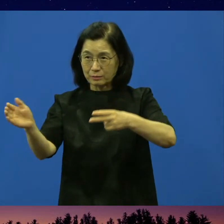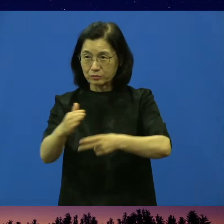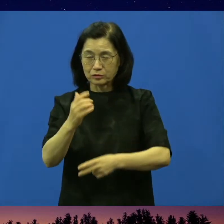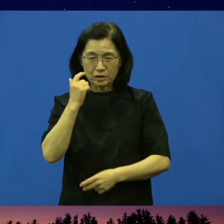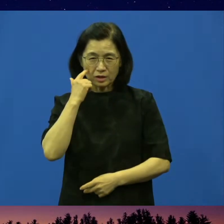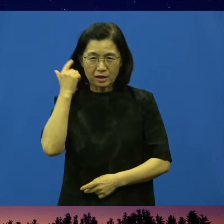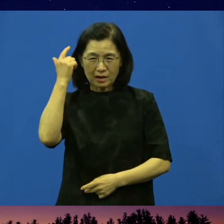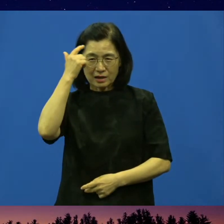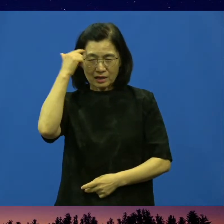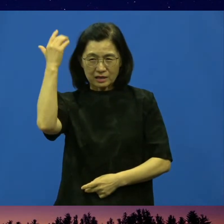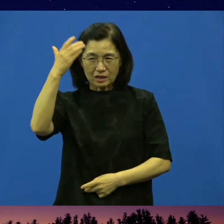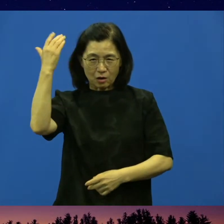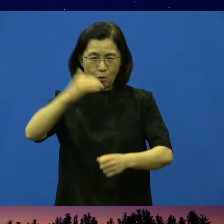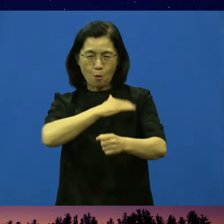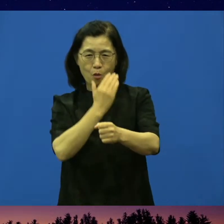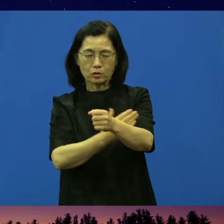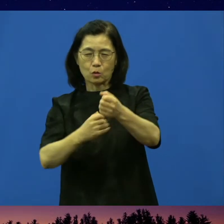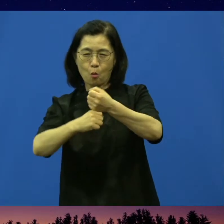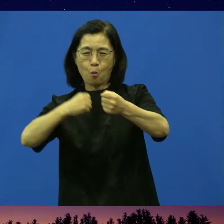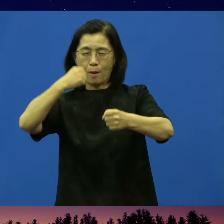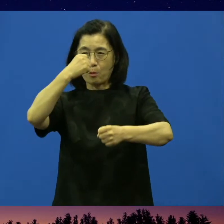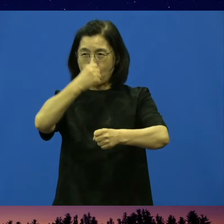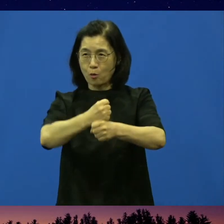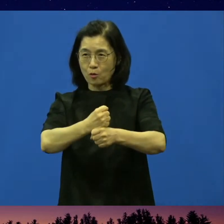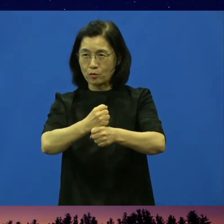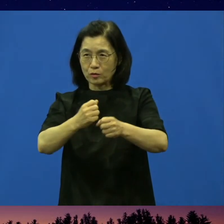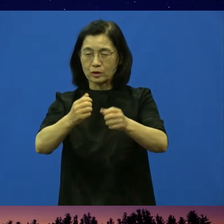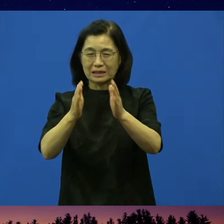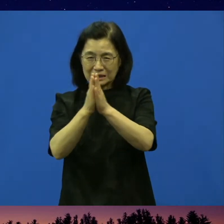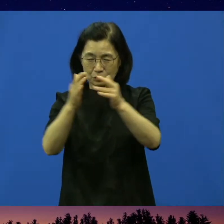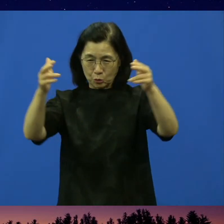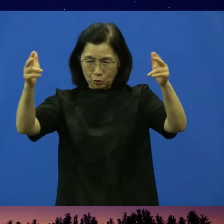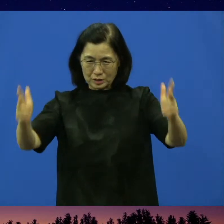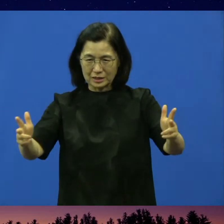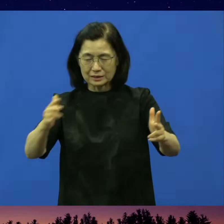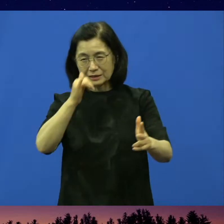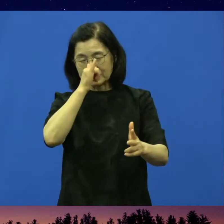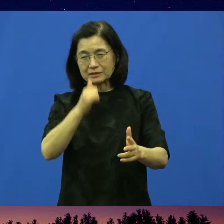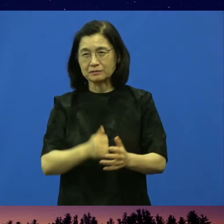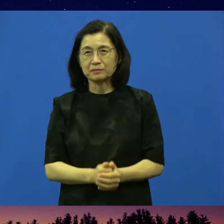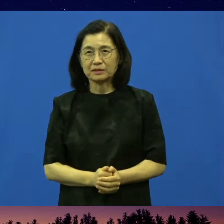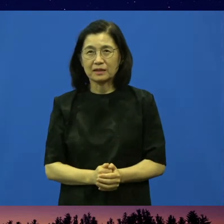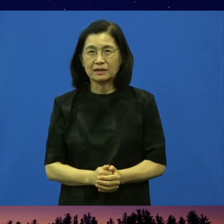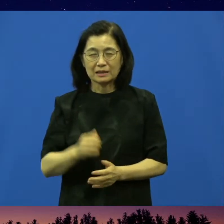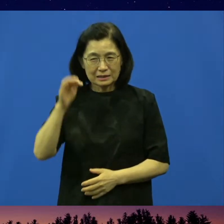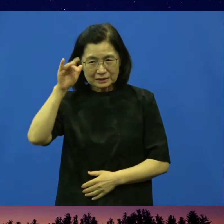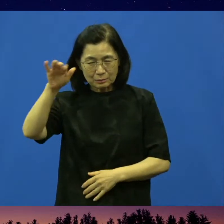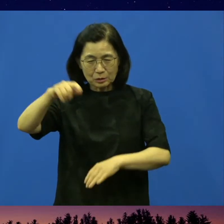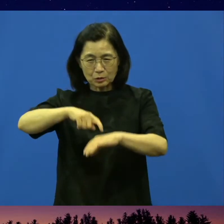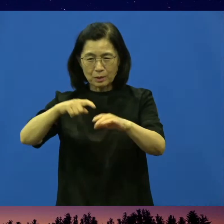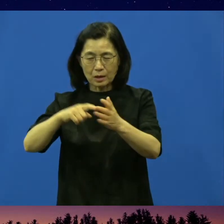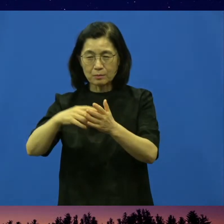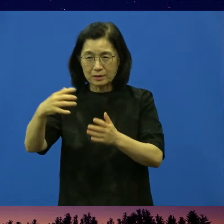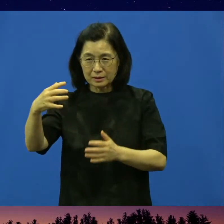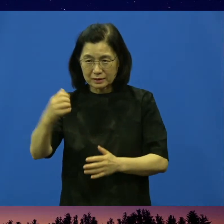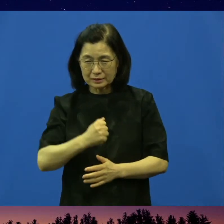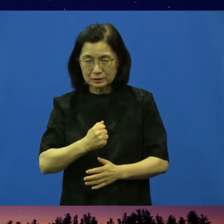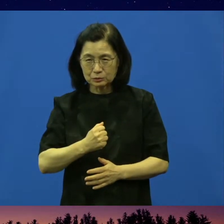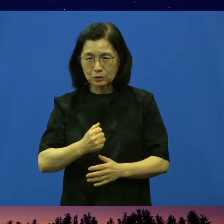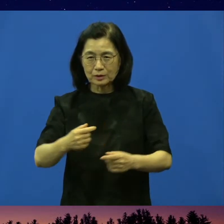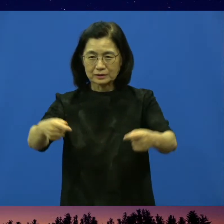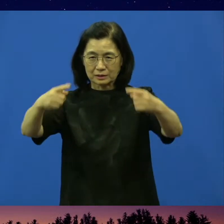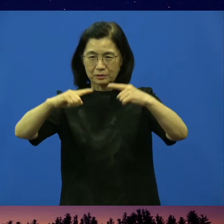와 있습니다. 또 우리가 또 사모하면서 더 큰 은혜를 하나님이 해받아 주시지만 우리도 큰 은혜를 주실 줄로